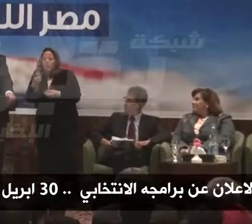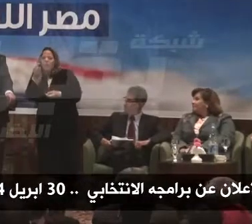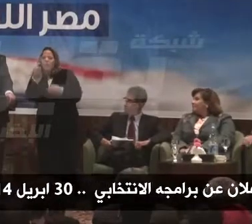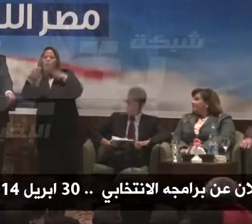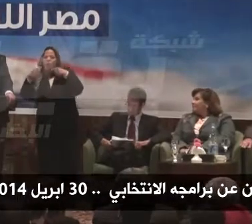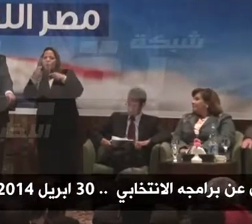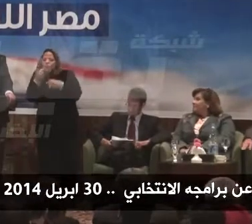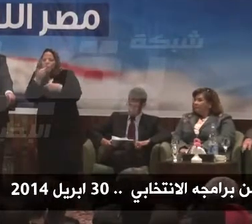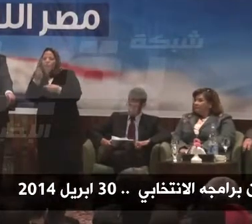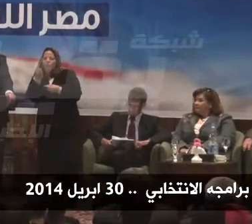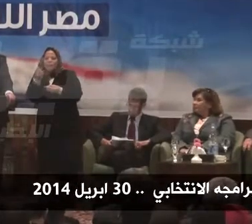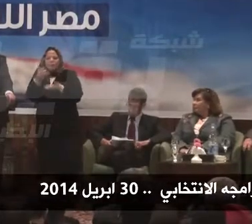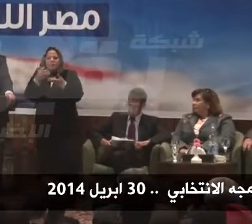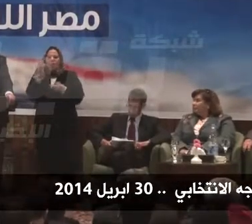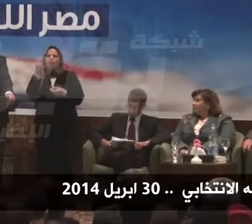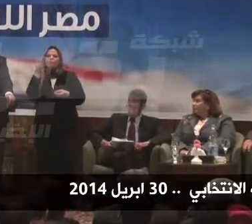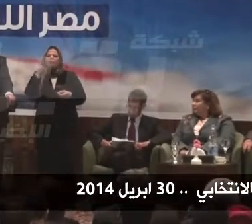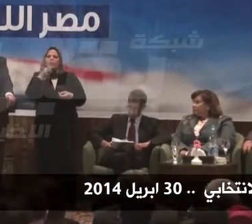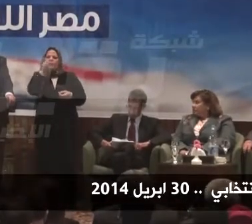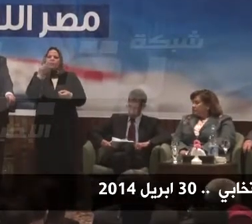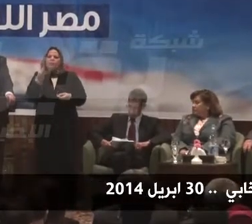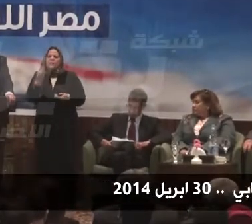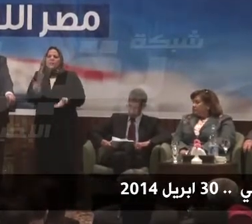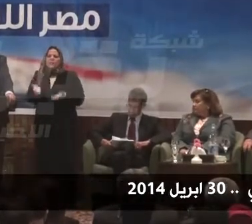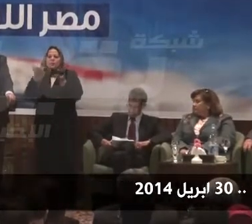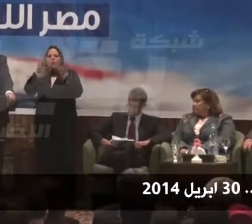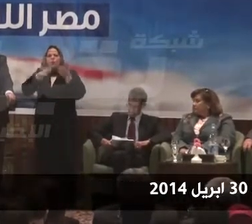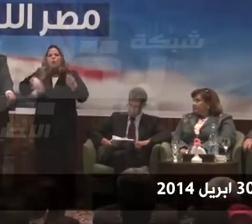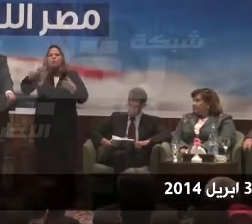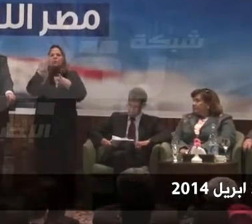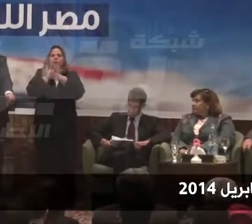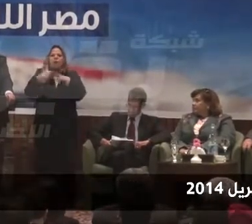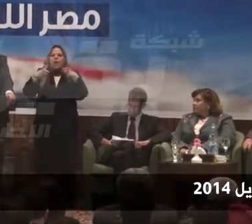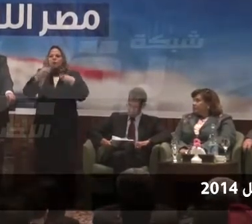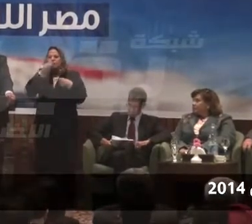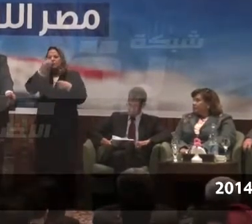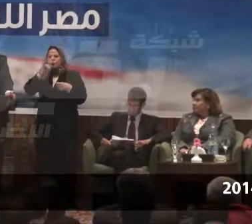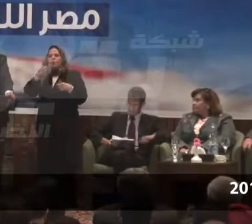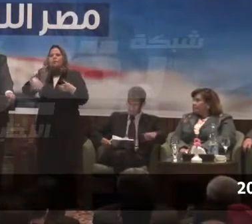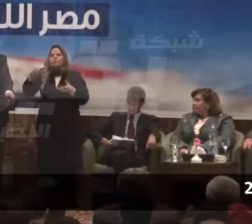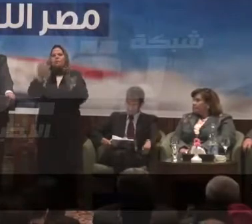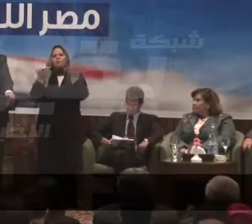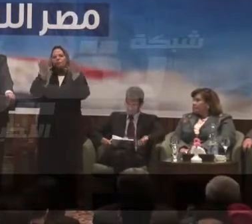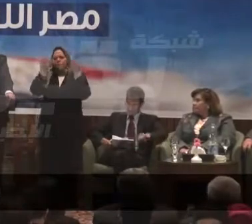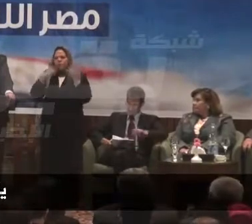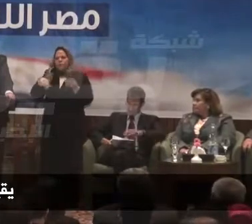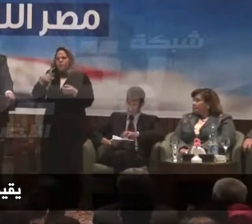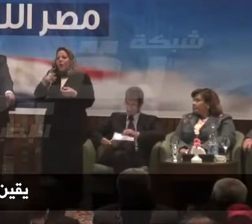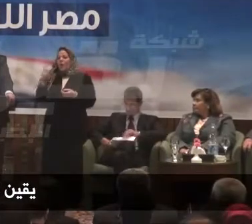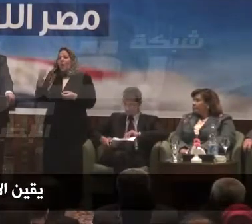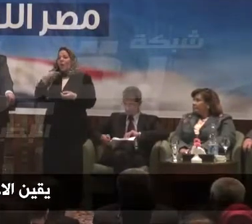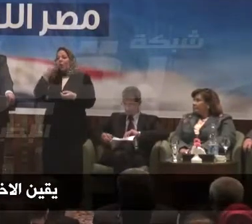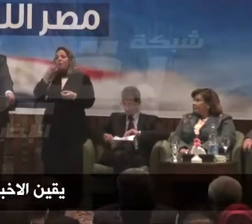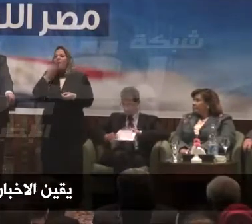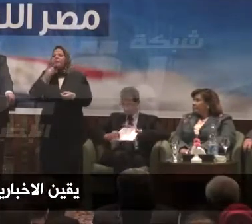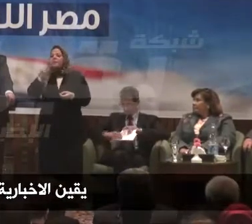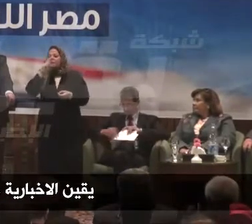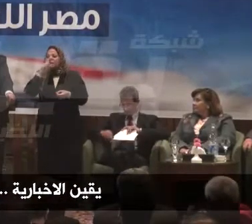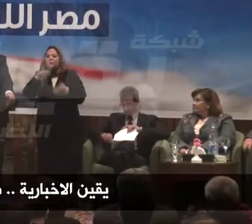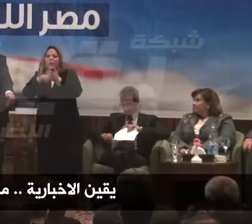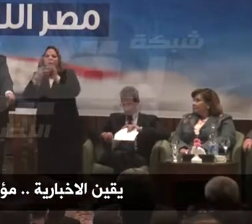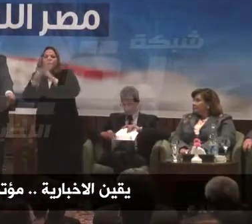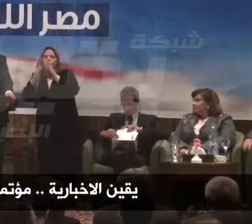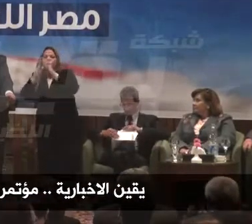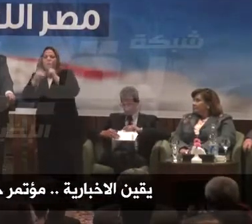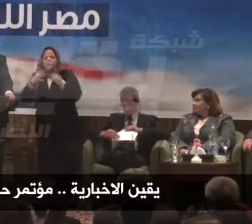ل 75% من احتياجاتنا في تقليل الاعتماد. طيب حمدين صباحي هيعمل ايه